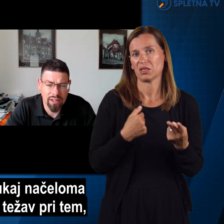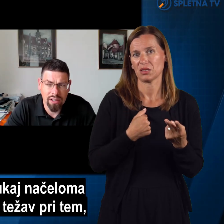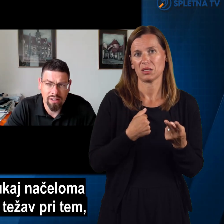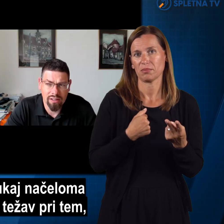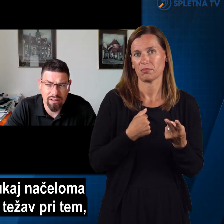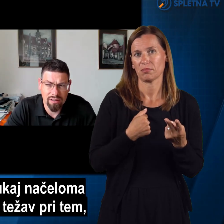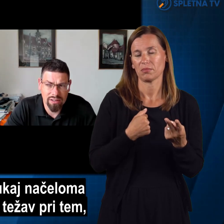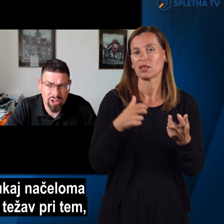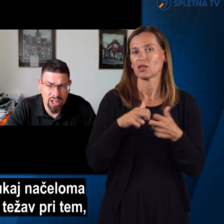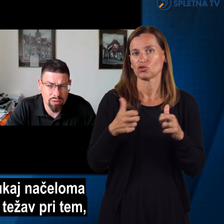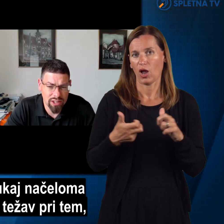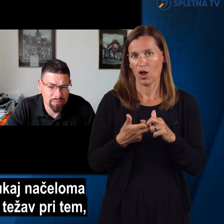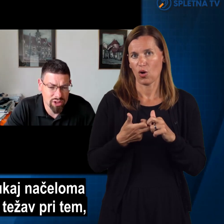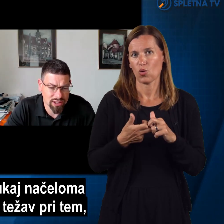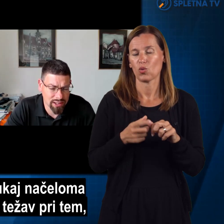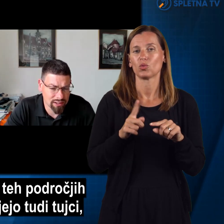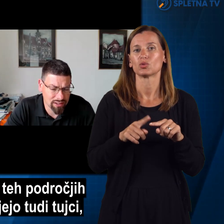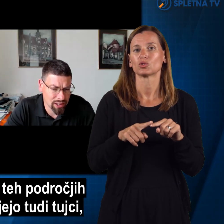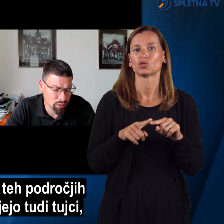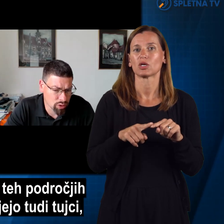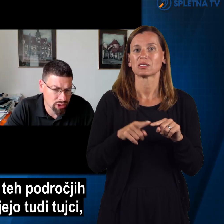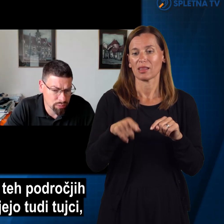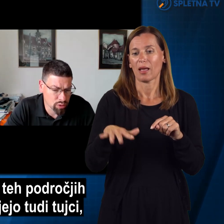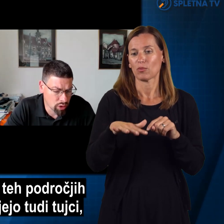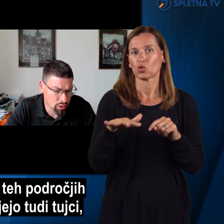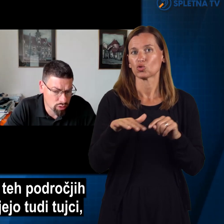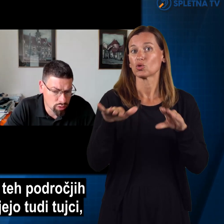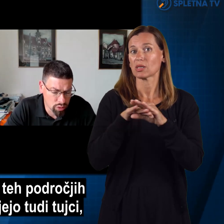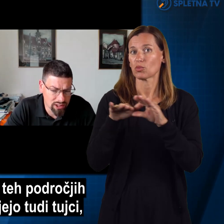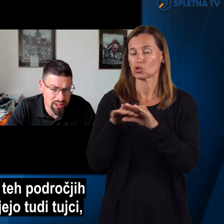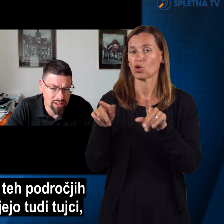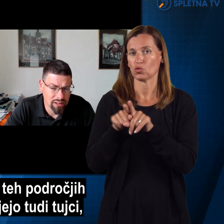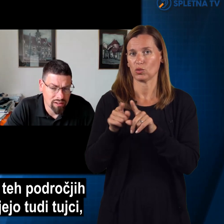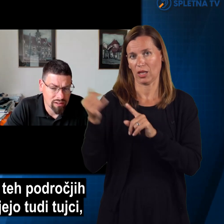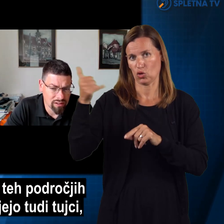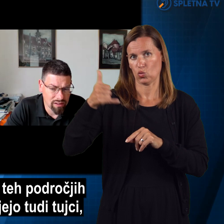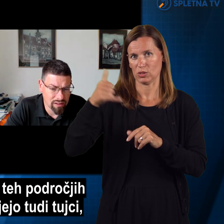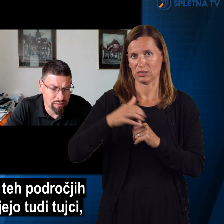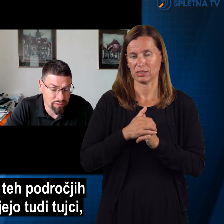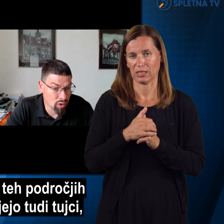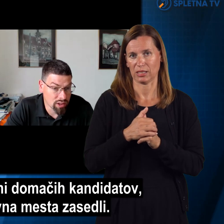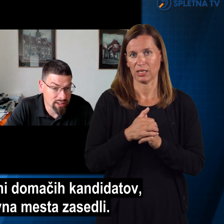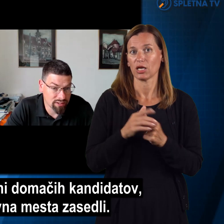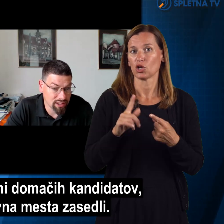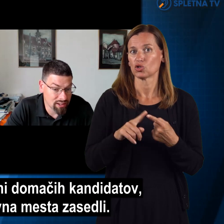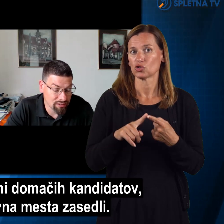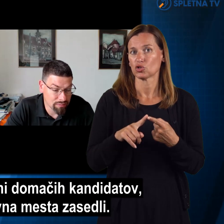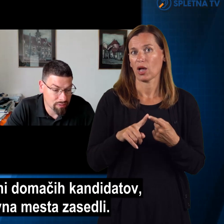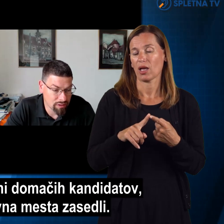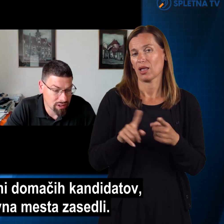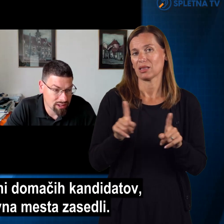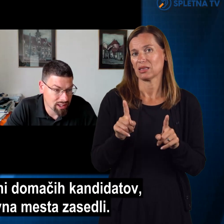vidim težav v tem, če se na teh področjih zaposlujejo tudi tujci, v kolikor seveda